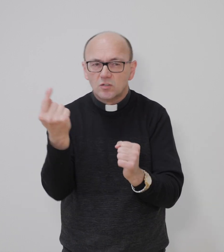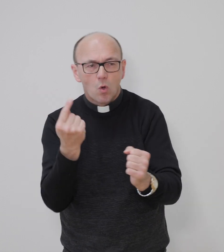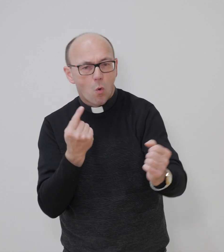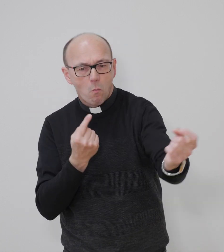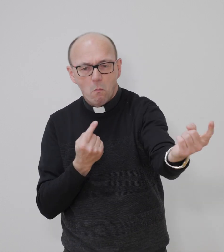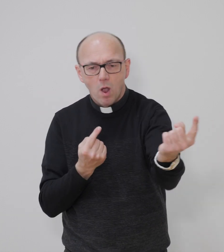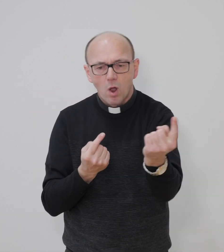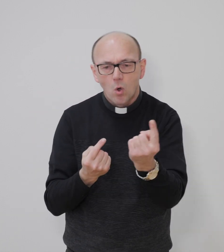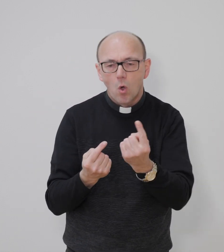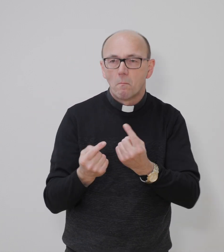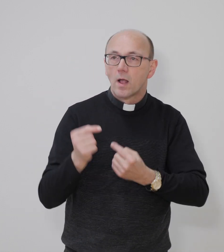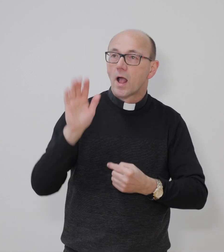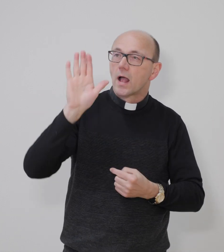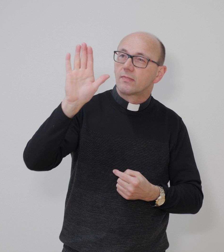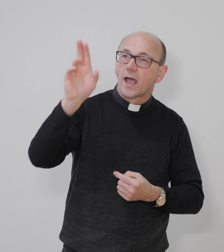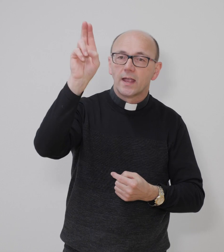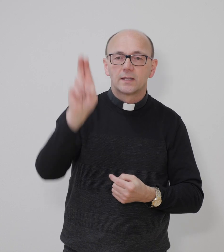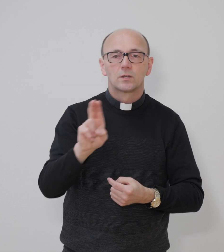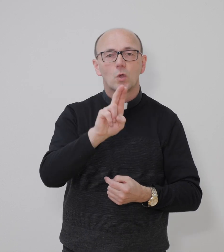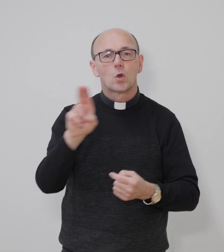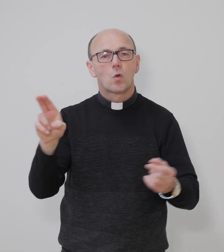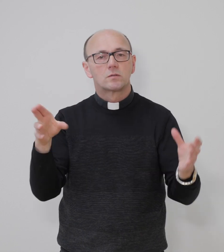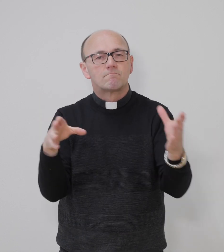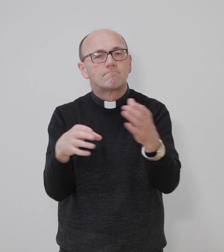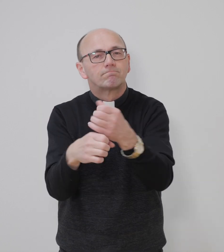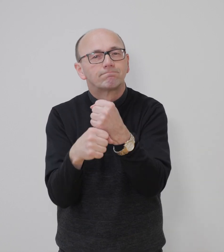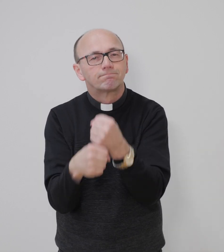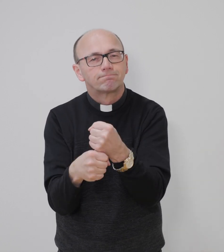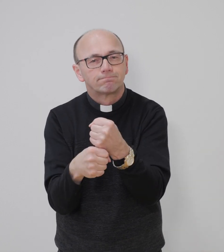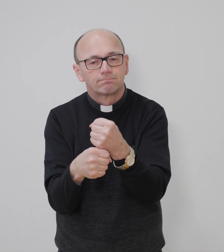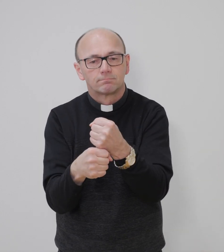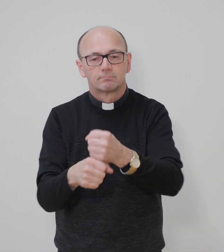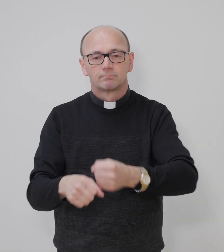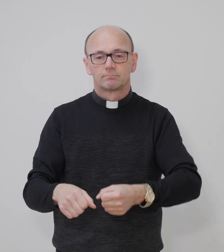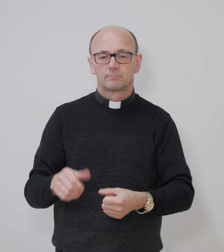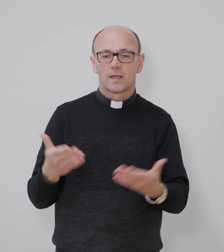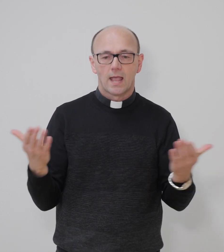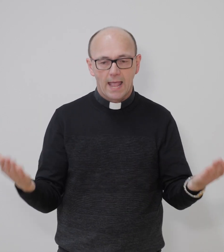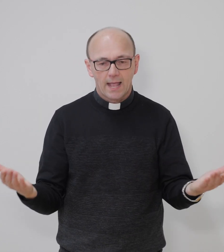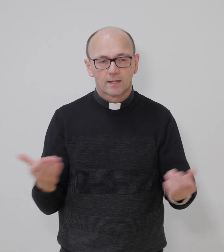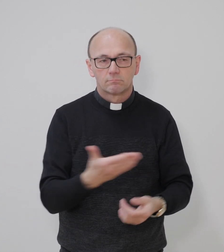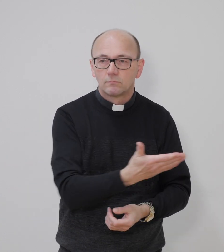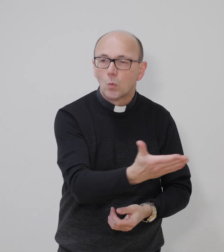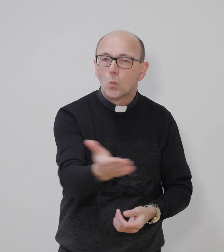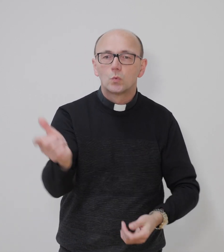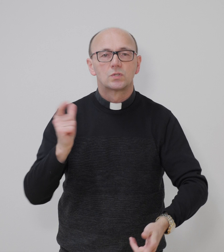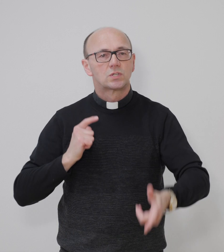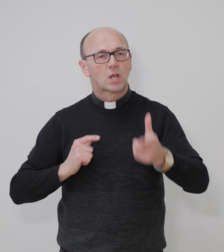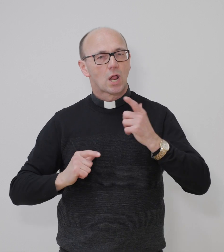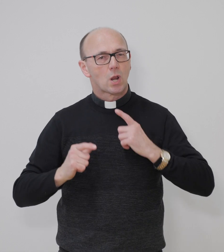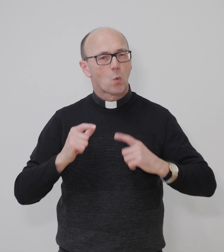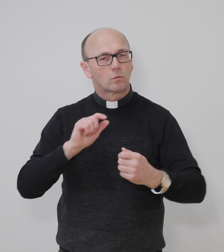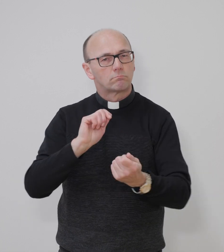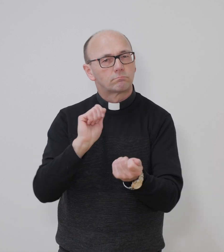Ängste auf uns kommen, sei es dein Kreuz, Herr, das